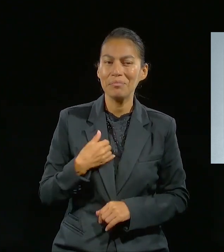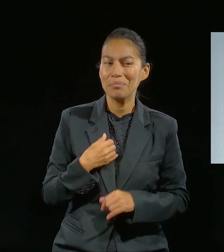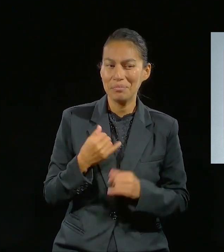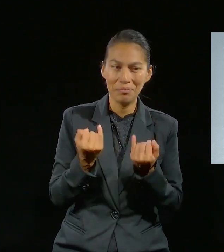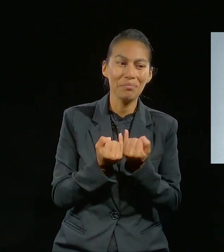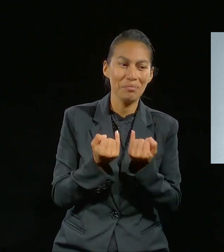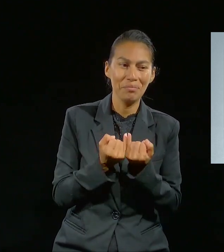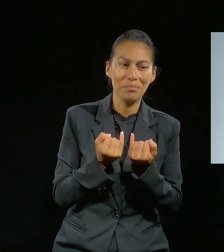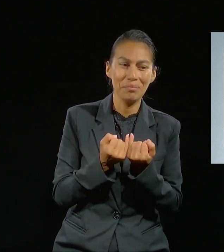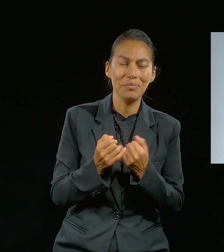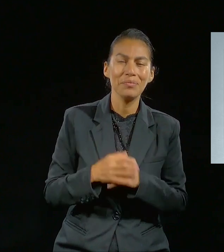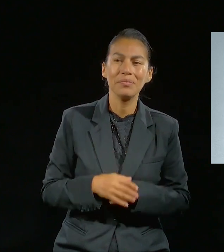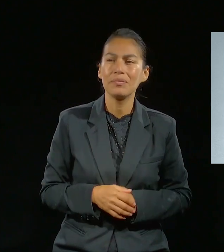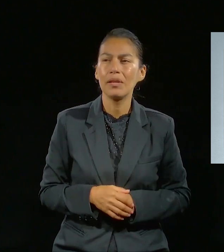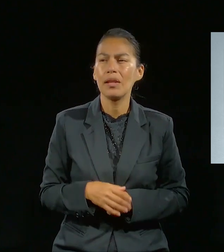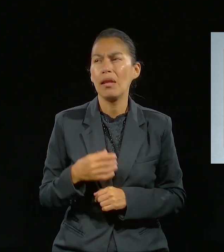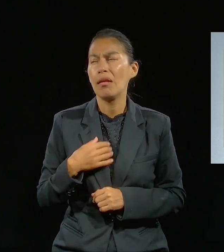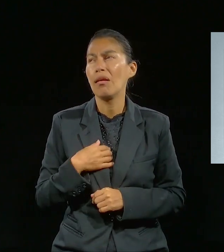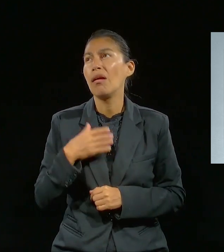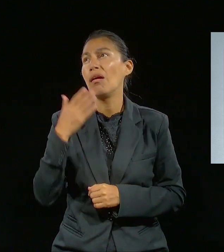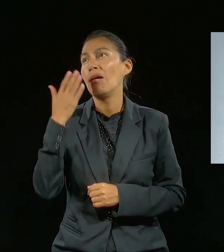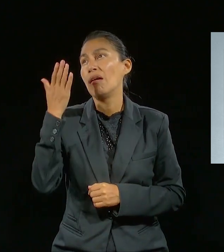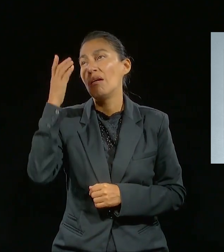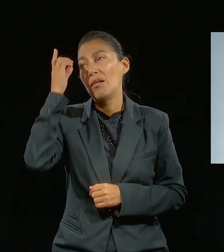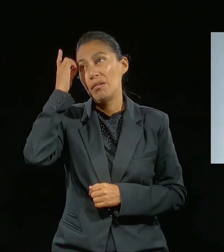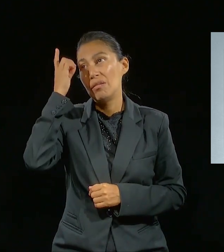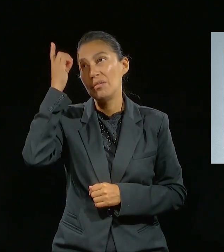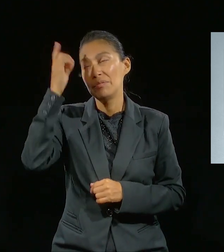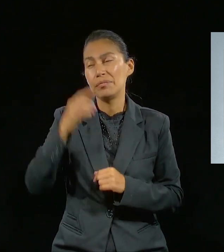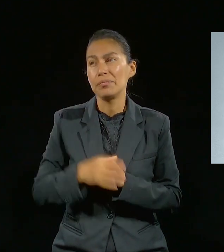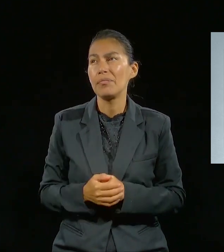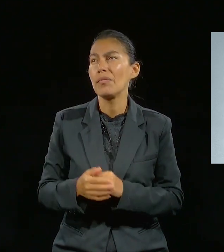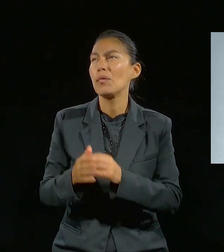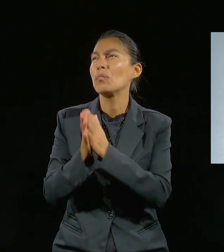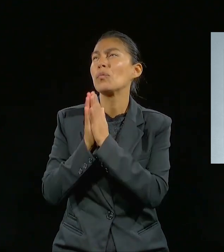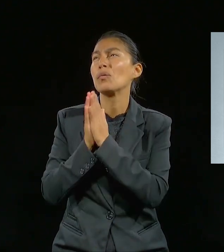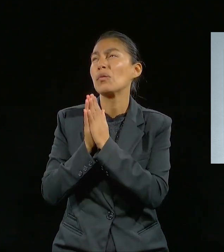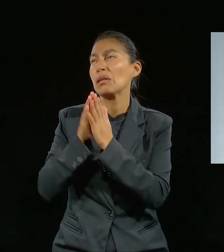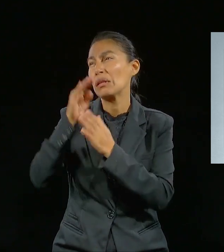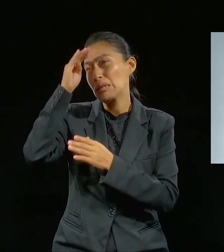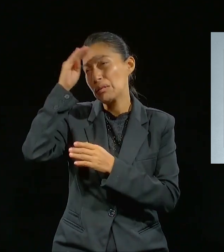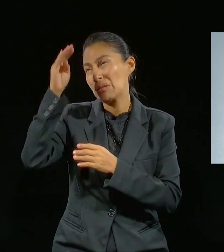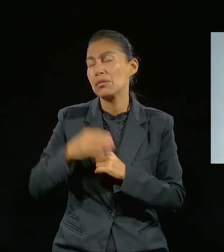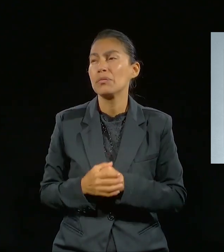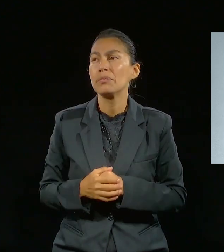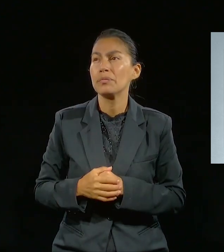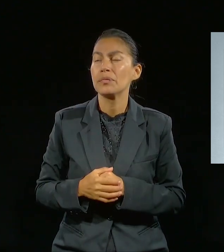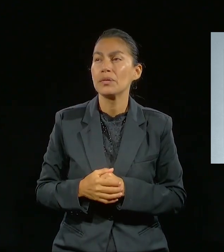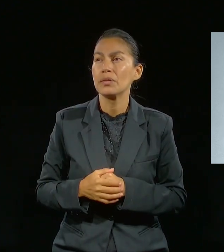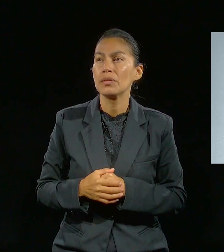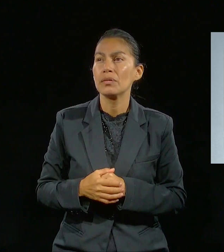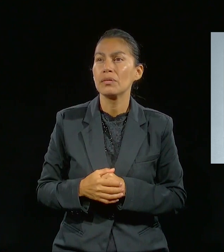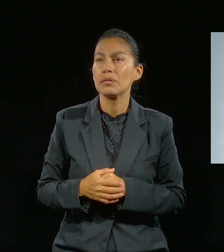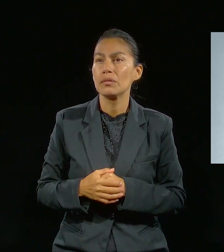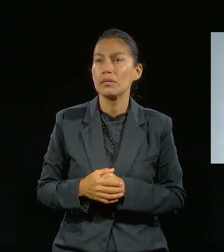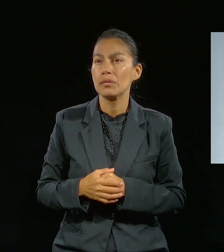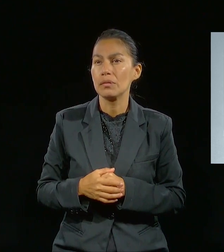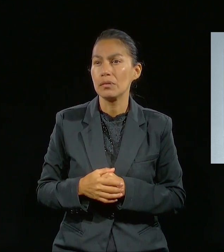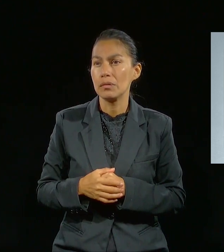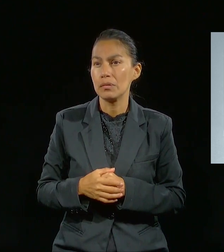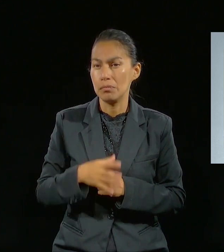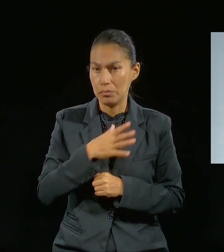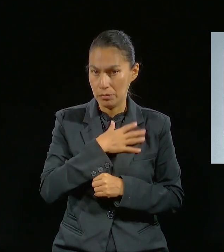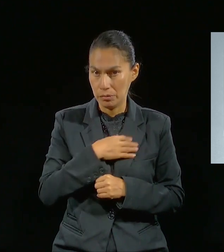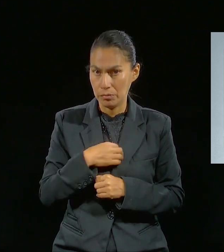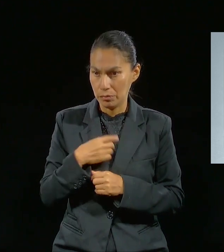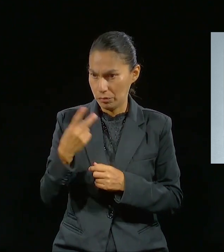Cuando También, ¿eh? yo soy muy sentimental, cuando yo le pedía a Dios, le decía, Señor, yo te pido, por...